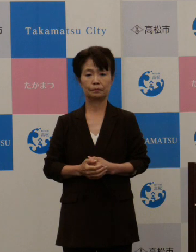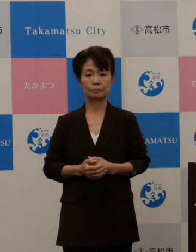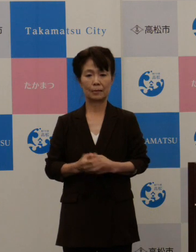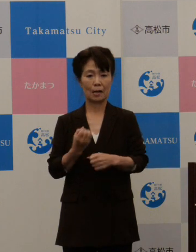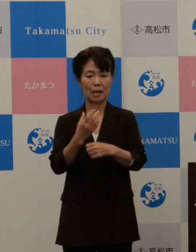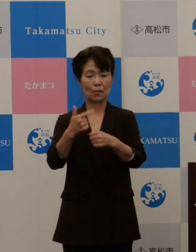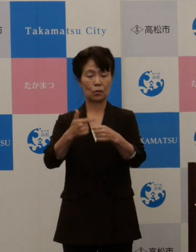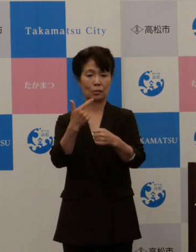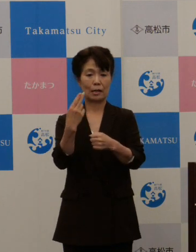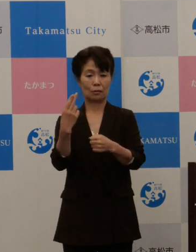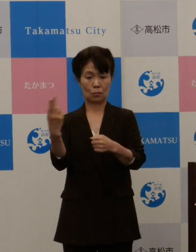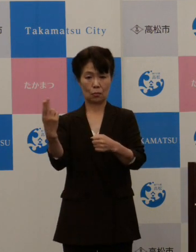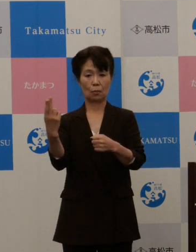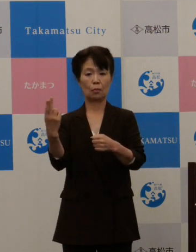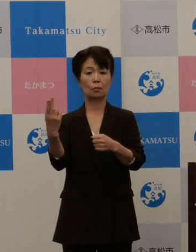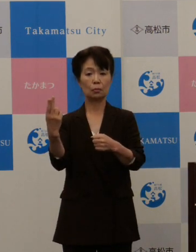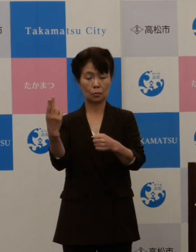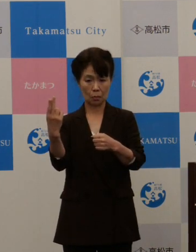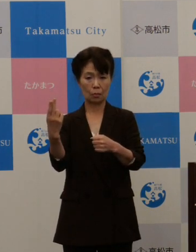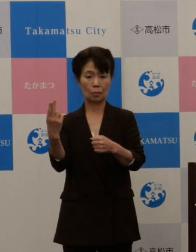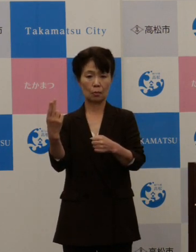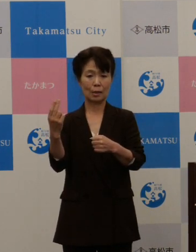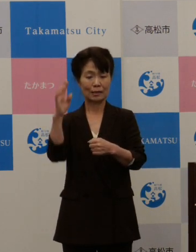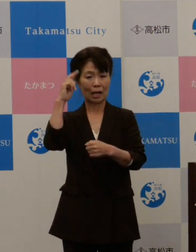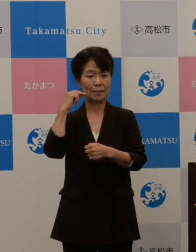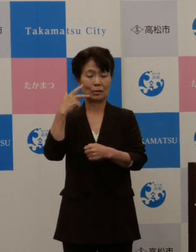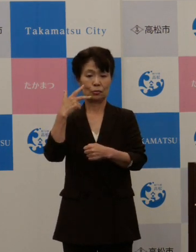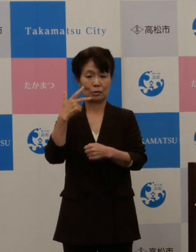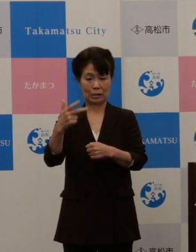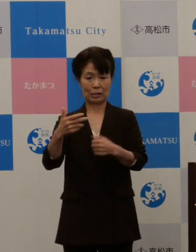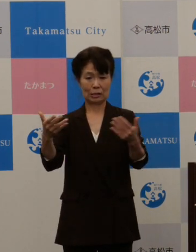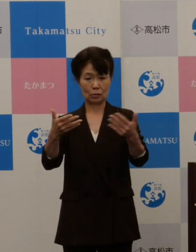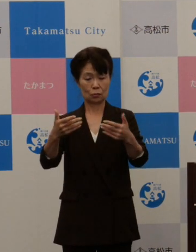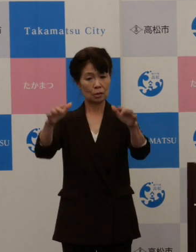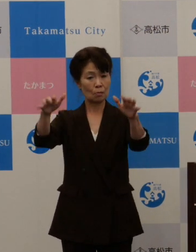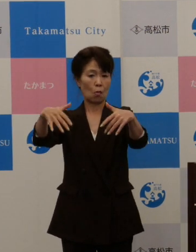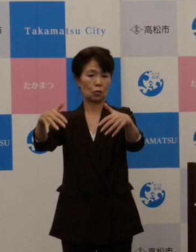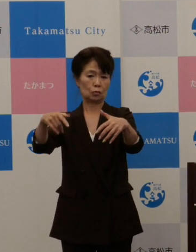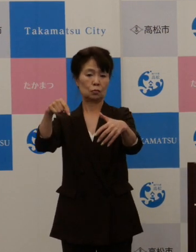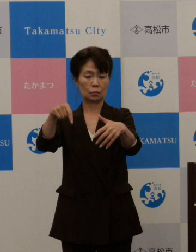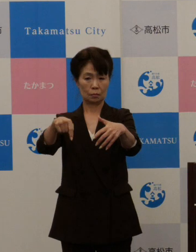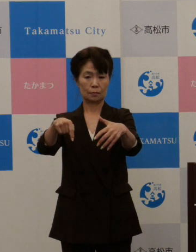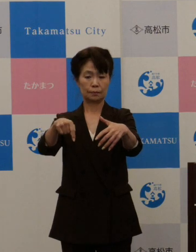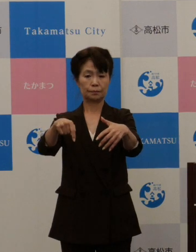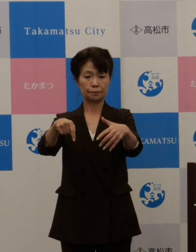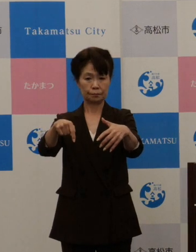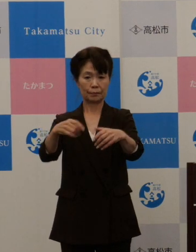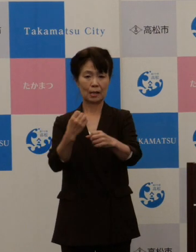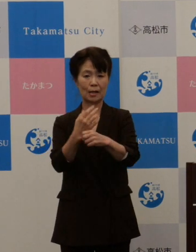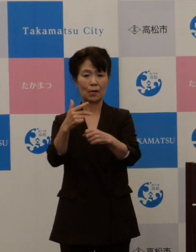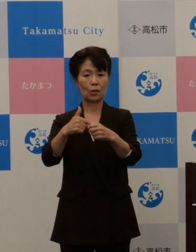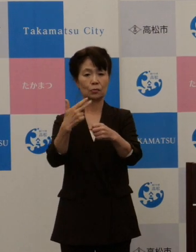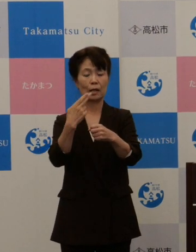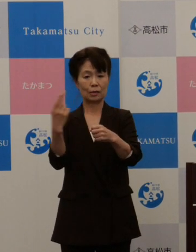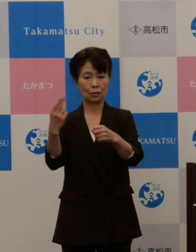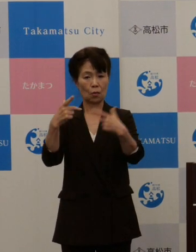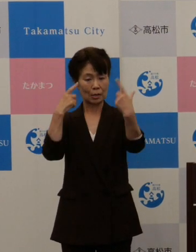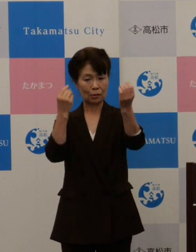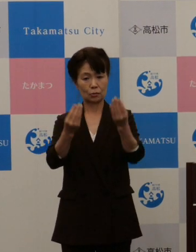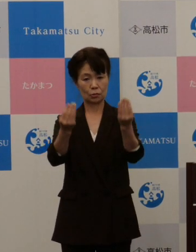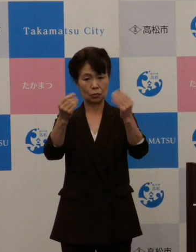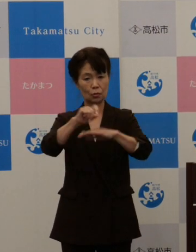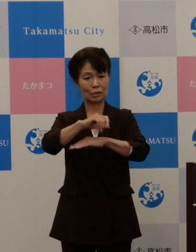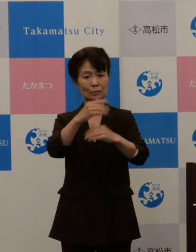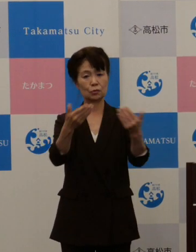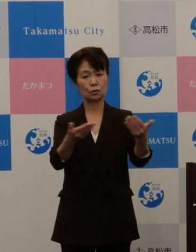令和6年の、度の高松市職員募集についてでございます。令和6年度の大学卒の事務